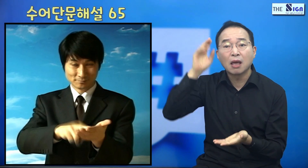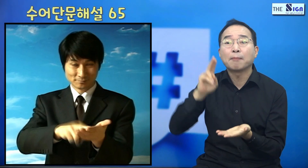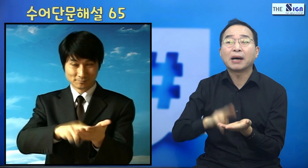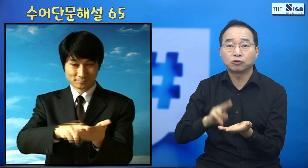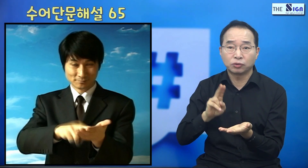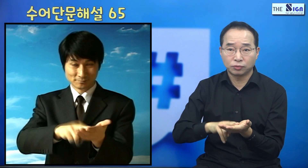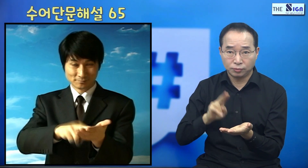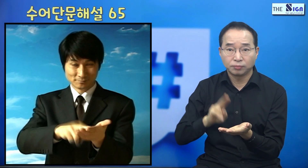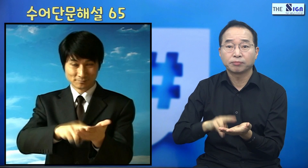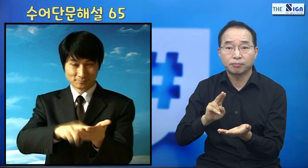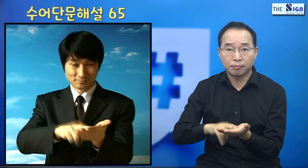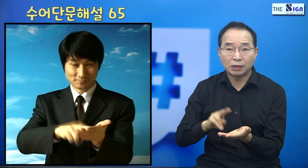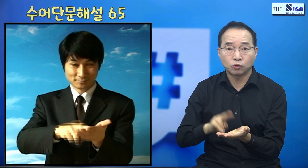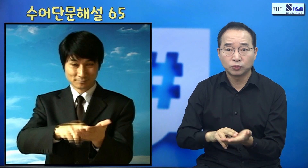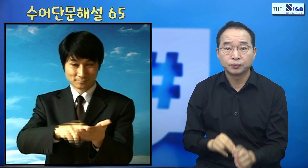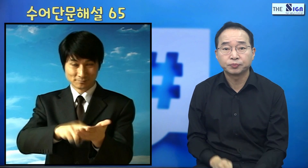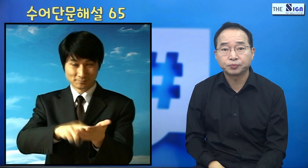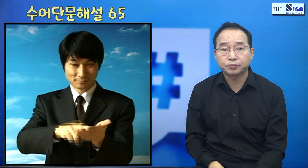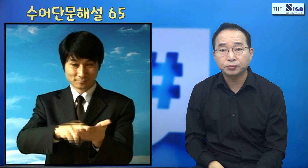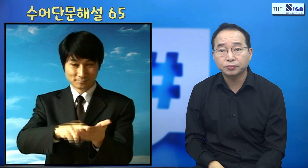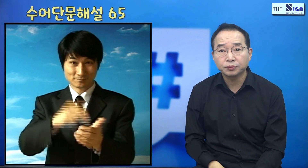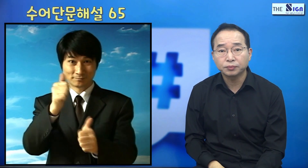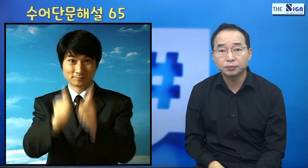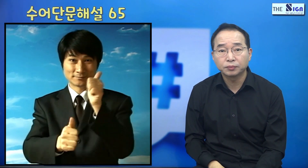그래서 바둑.